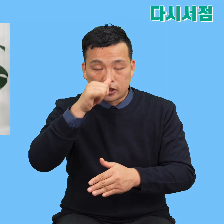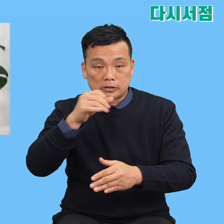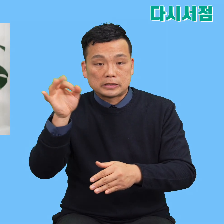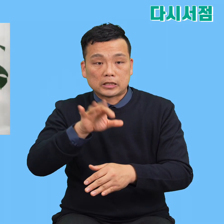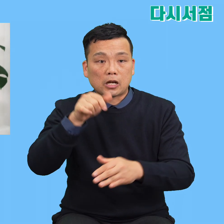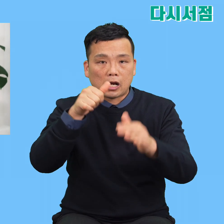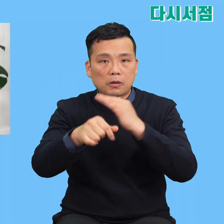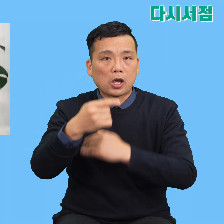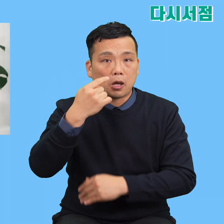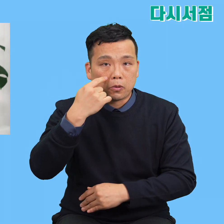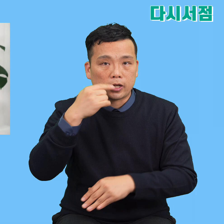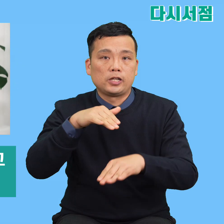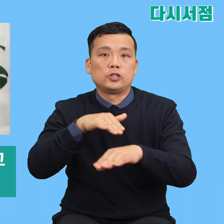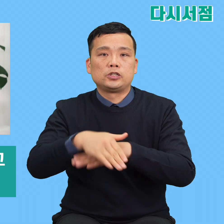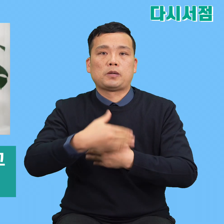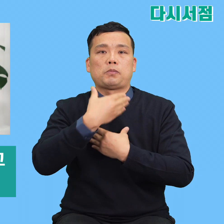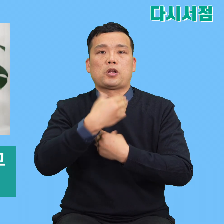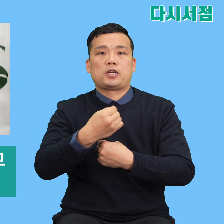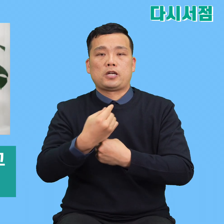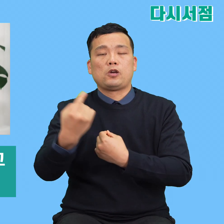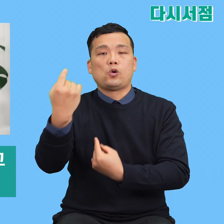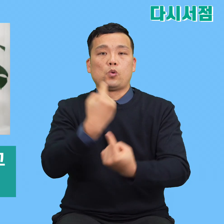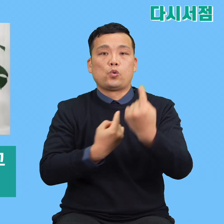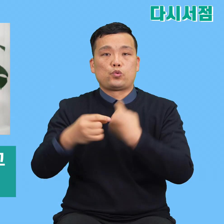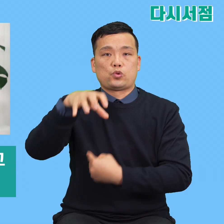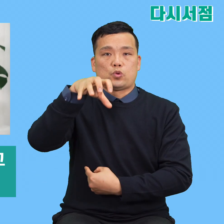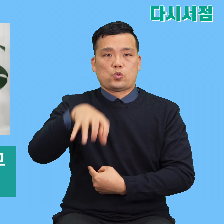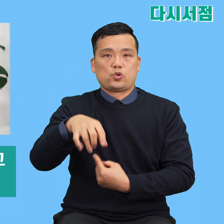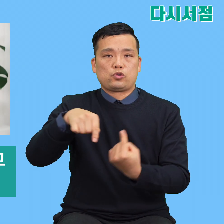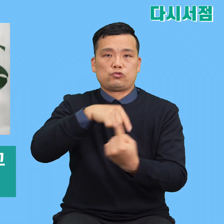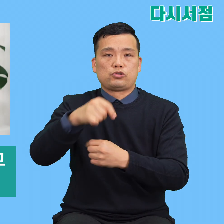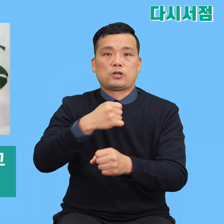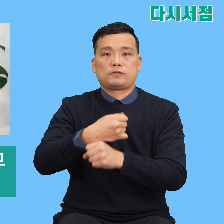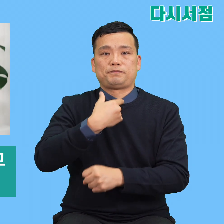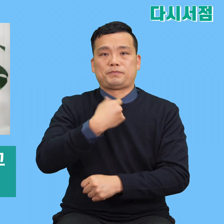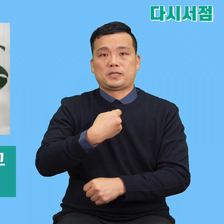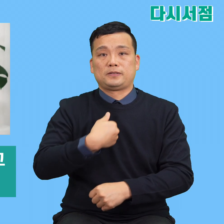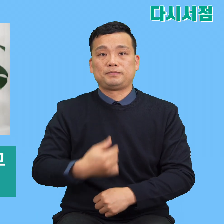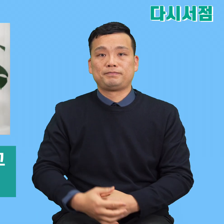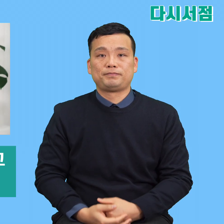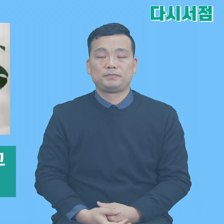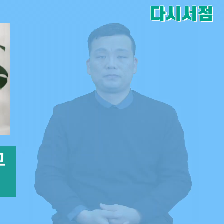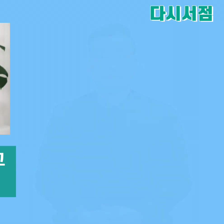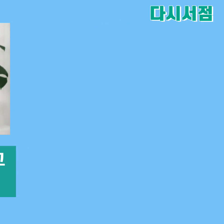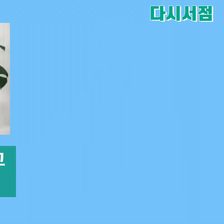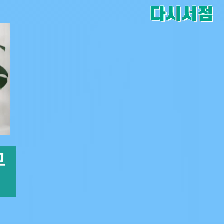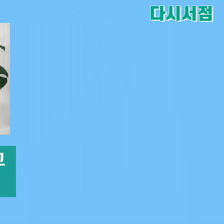볼까? 편하게 갈 수 있는 곳. 그런 곳으로 계속 운영되고 싶은 마음은 있어요.